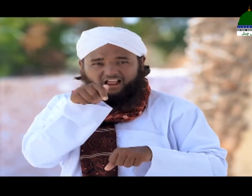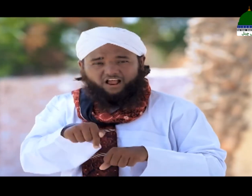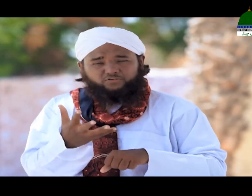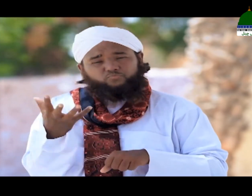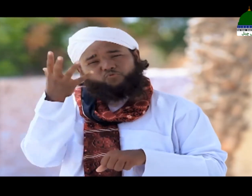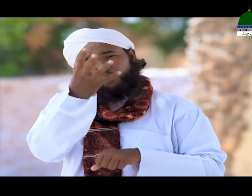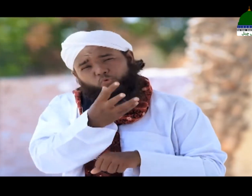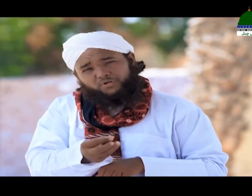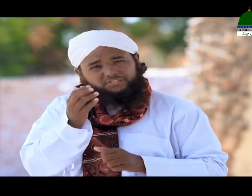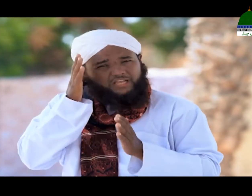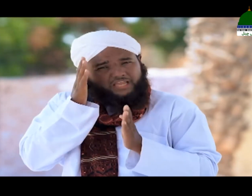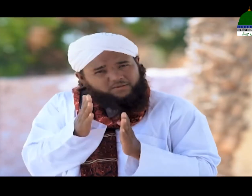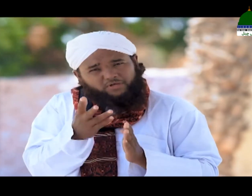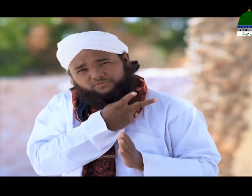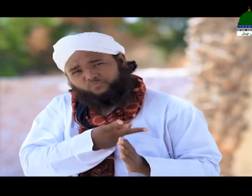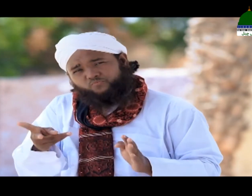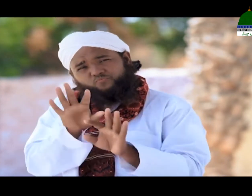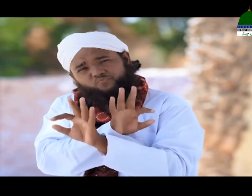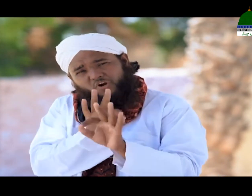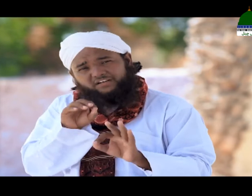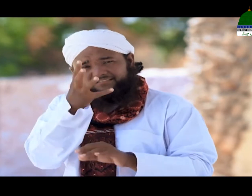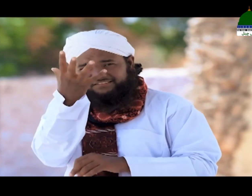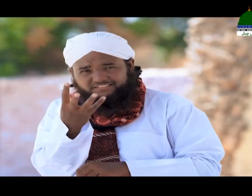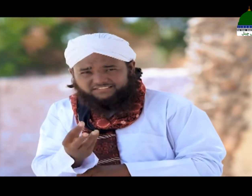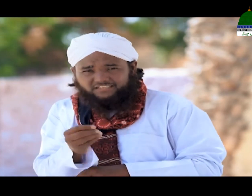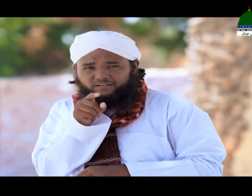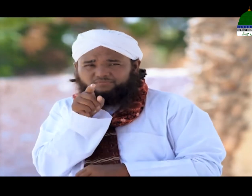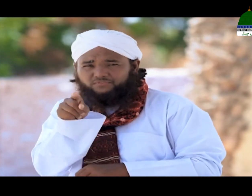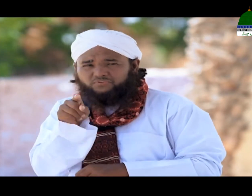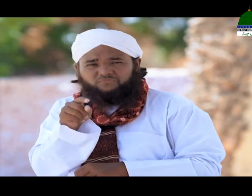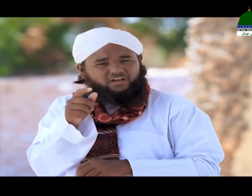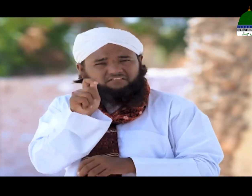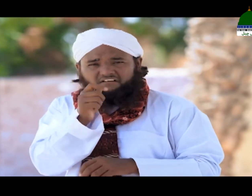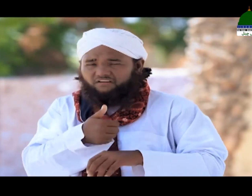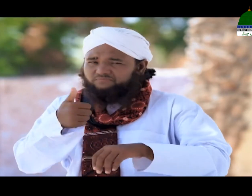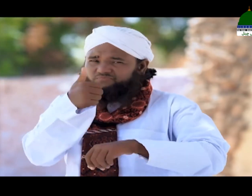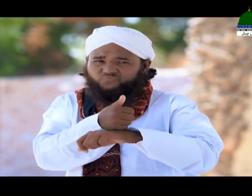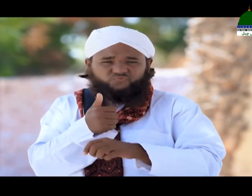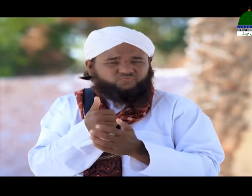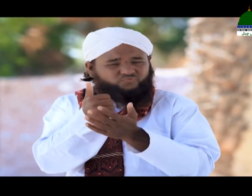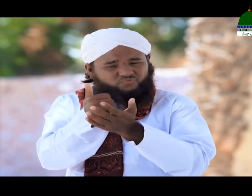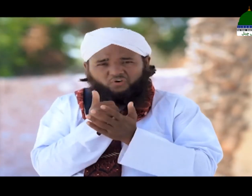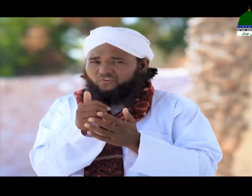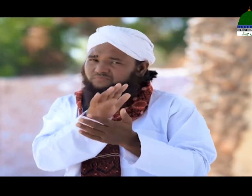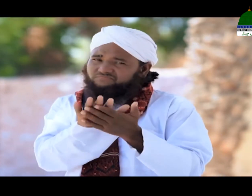پھر اس نے سارا دن عبادت میں گزار دیا، لیکن شام تک اسے کہیں بھی رزق کا بندوبست ہوتا ہوا نظر نہیں